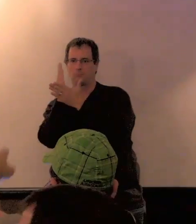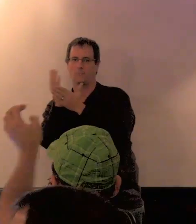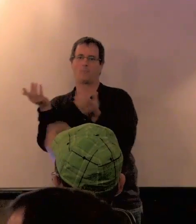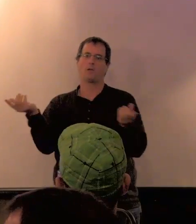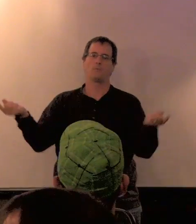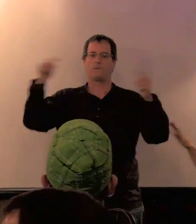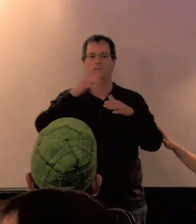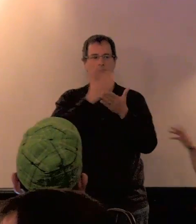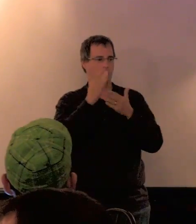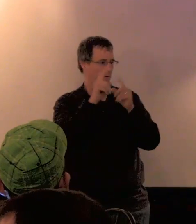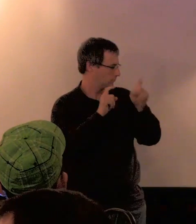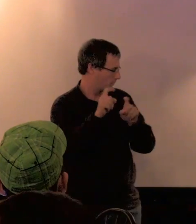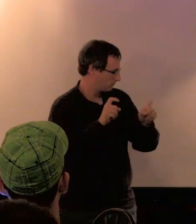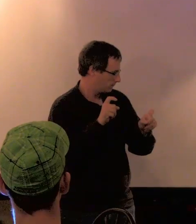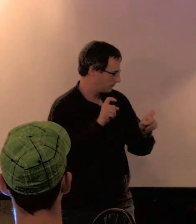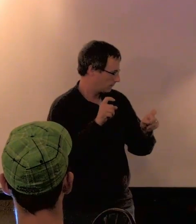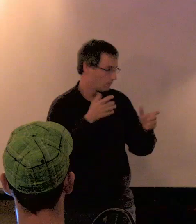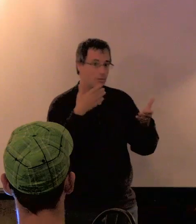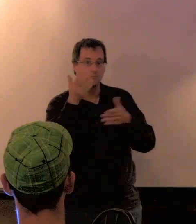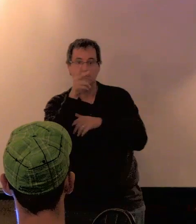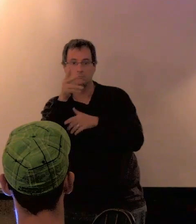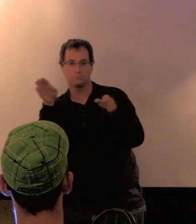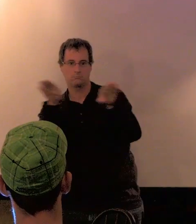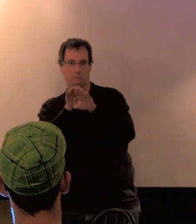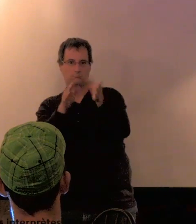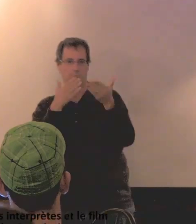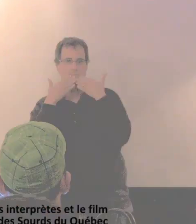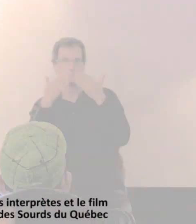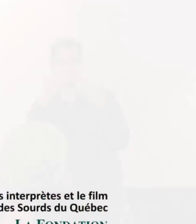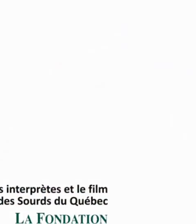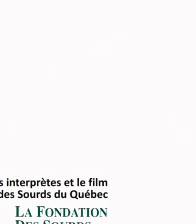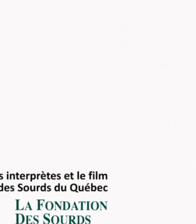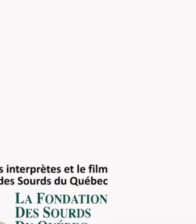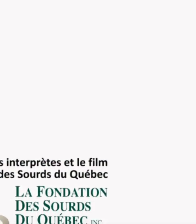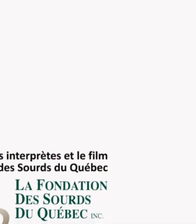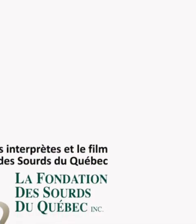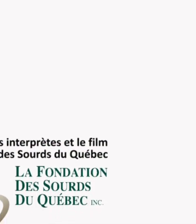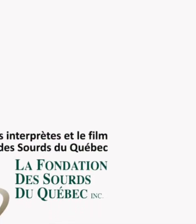de quoi, une 10-15 minutes, et puis on va revenir avec la période de questions. On va...